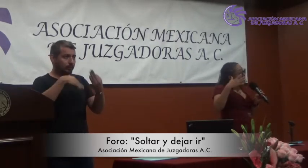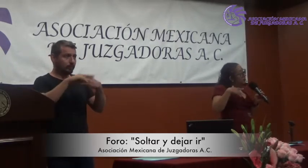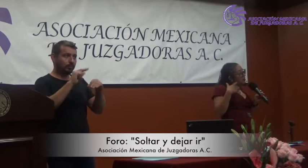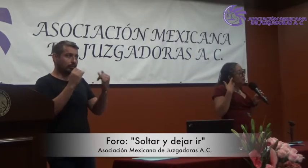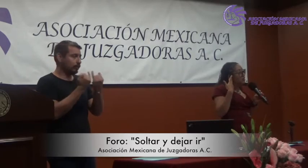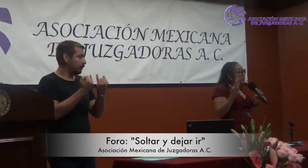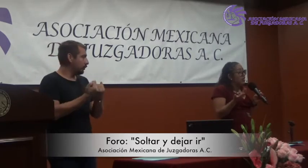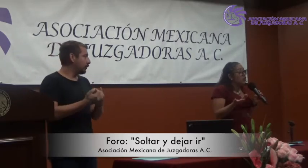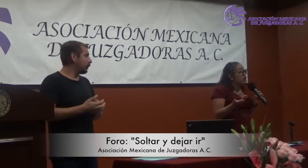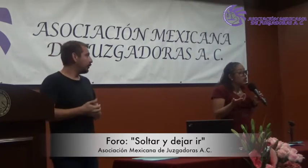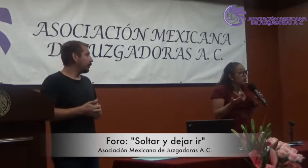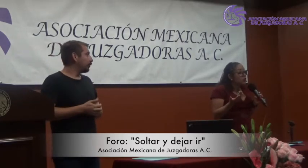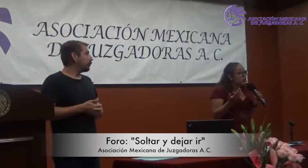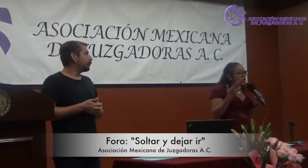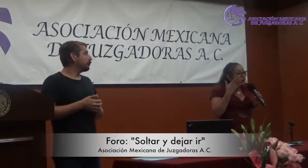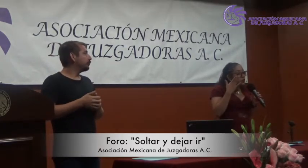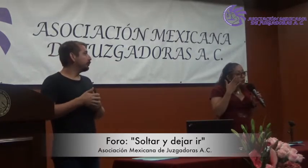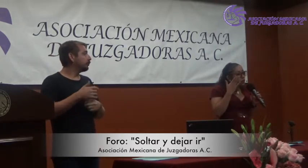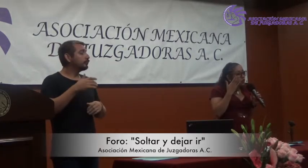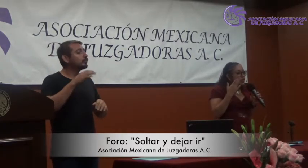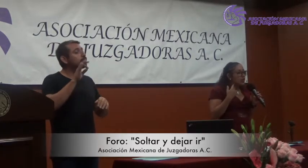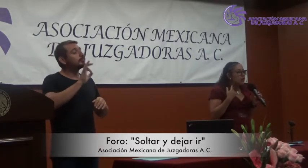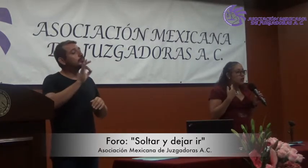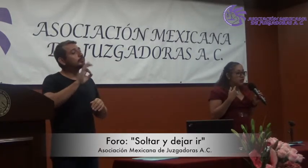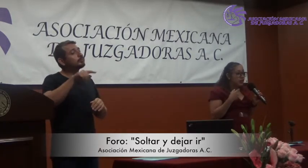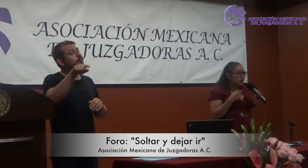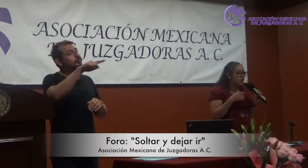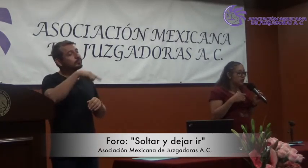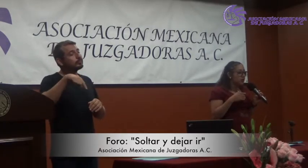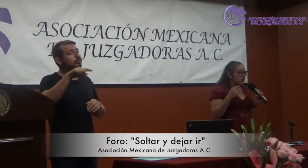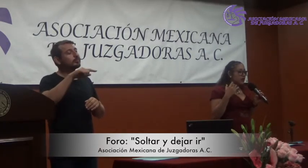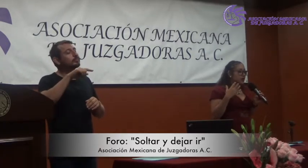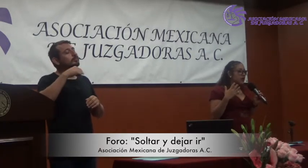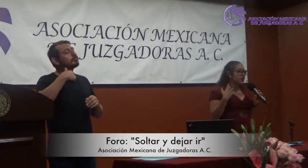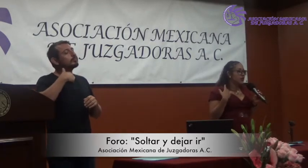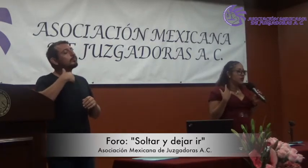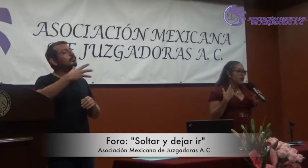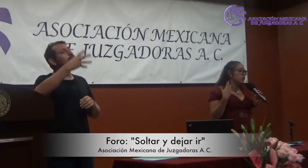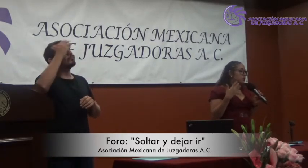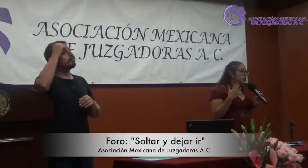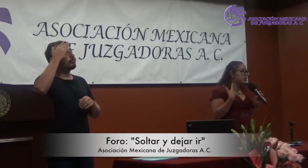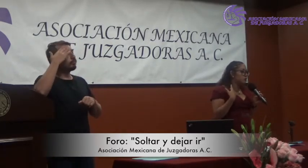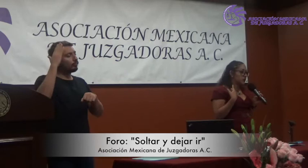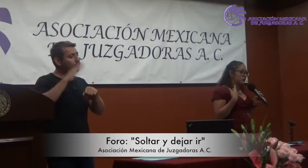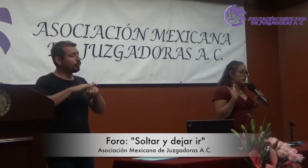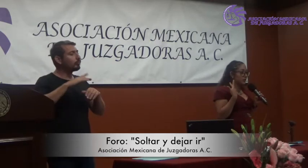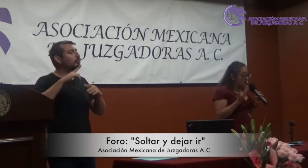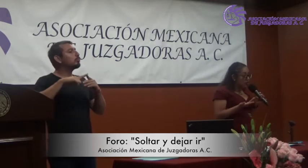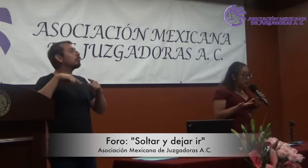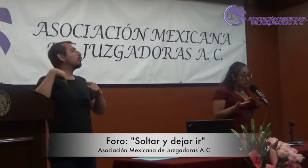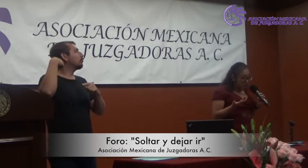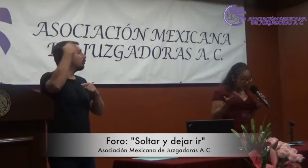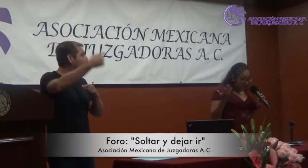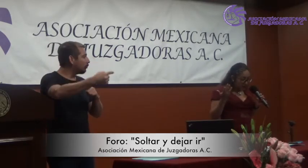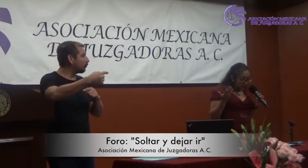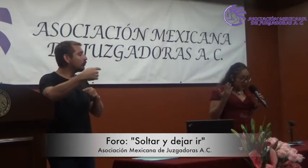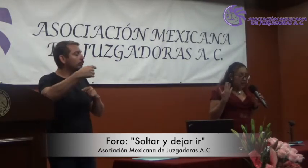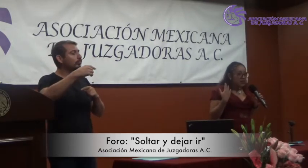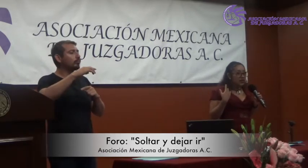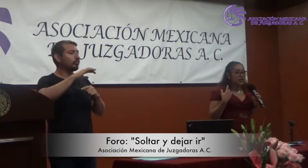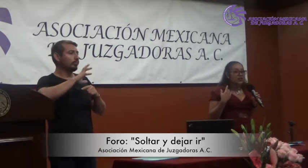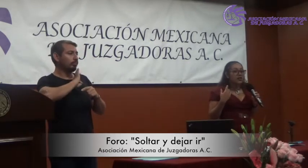Ya quizá en algún otro momento tengamos la oportunidad de abordarlo y de momento pues sean todos